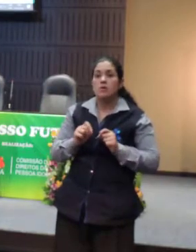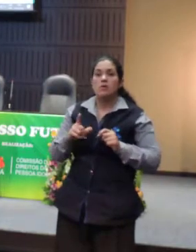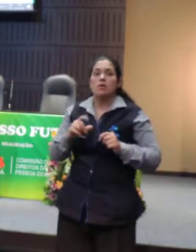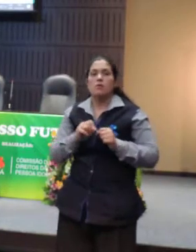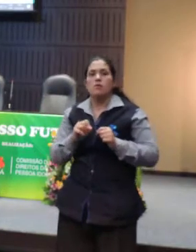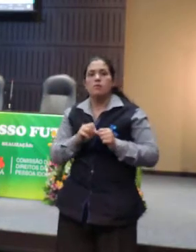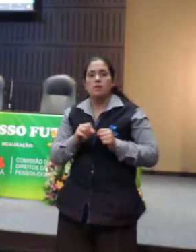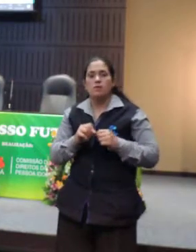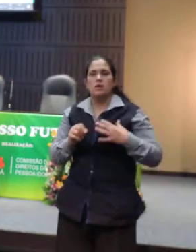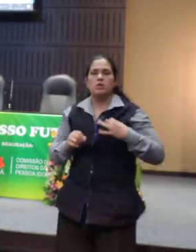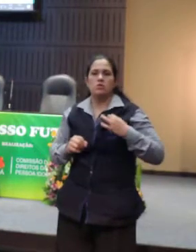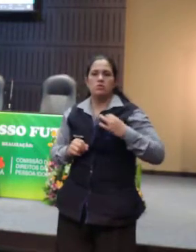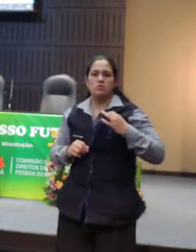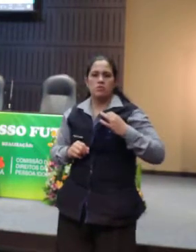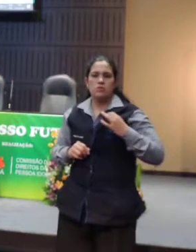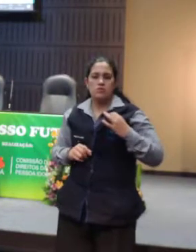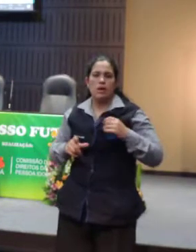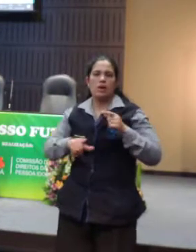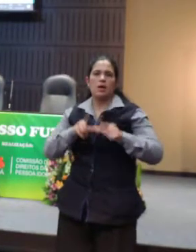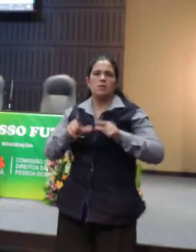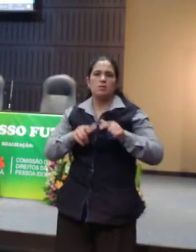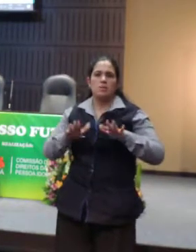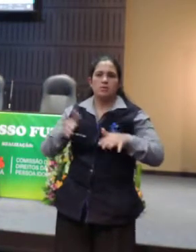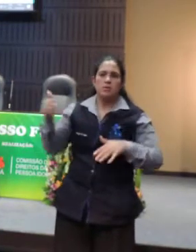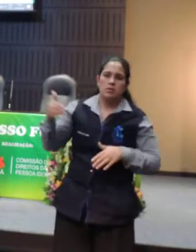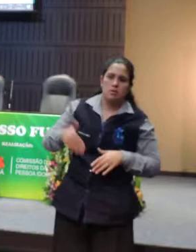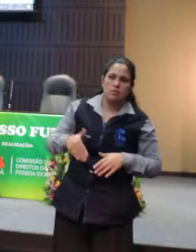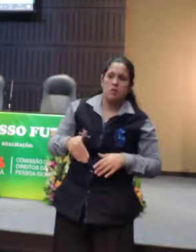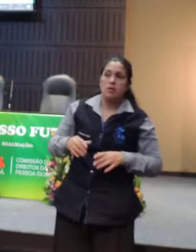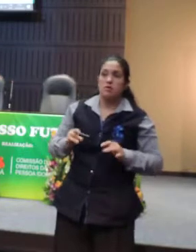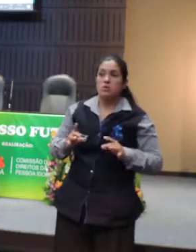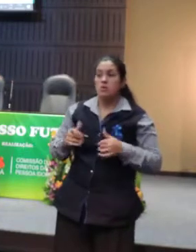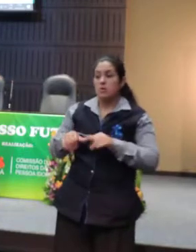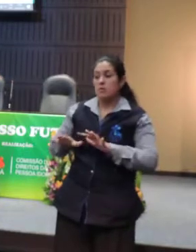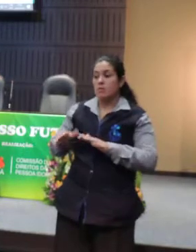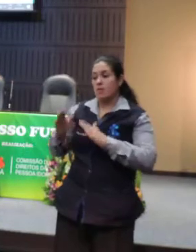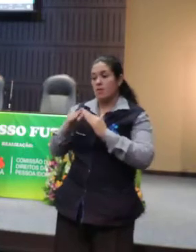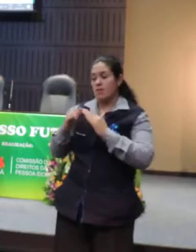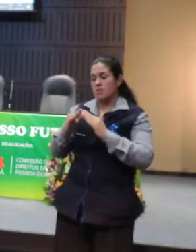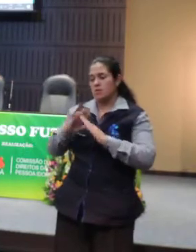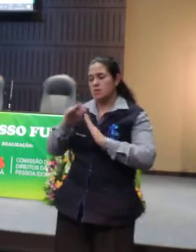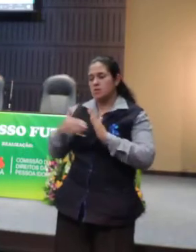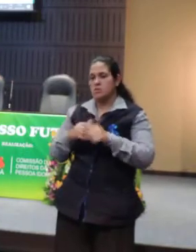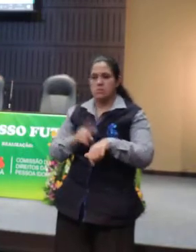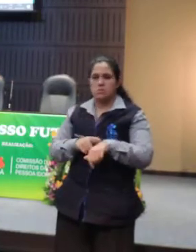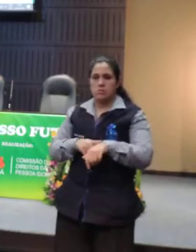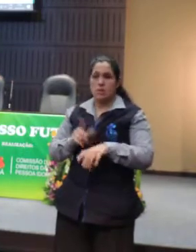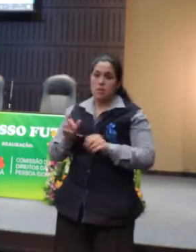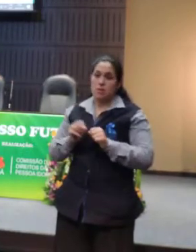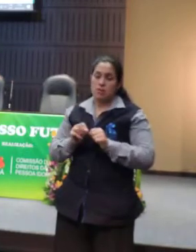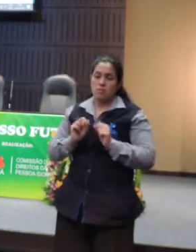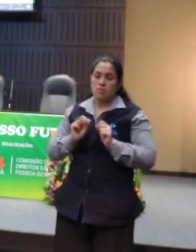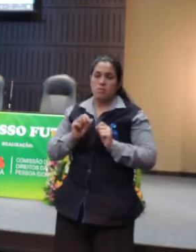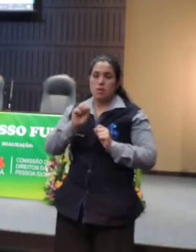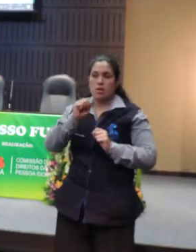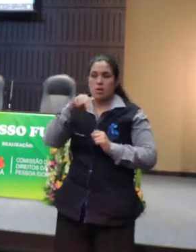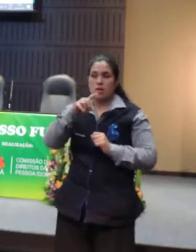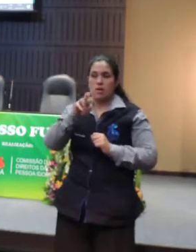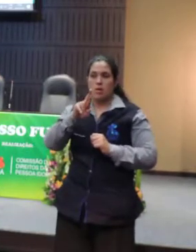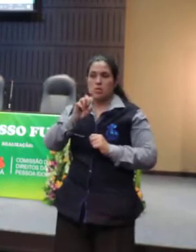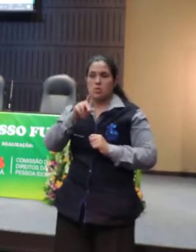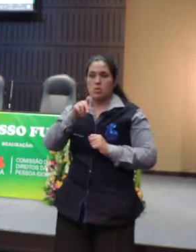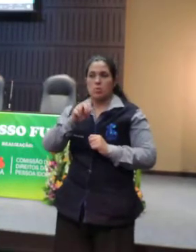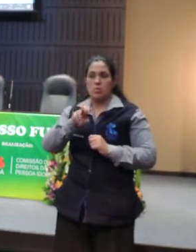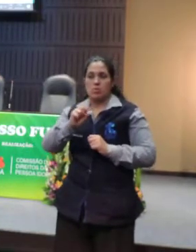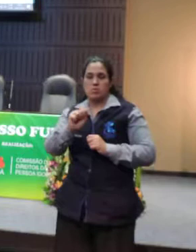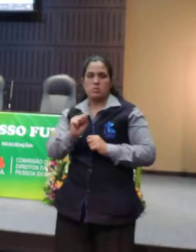solidário, né, que vem de vez em quando. Aí se vê em casa o tempo inteiro. Aí entra na andropausa, o homem já fica louco. Aí não repõe